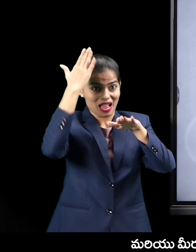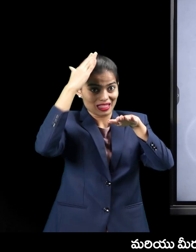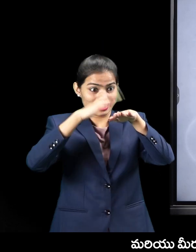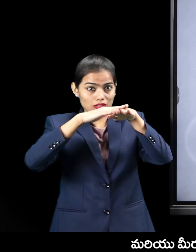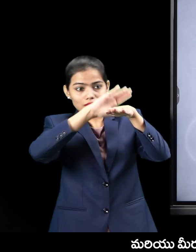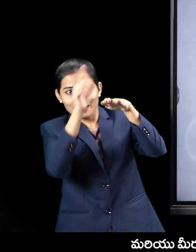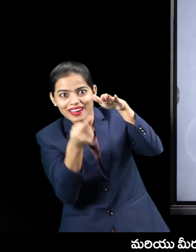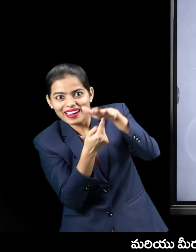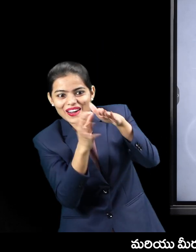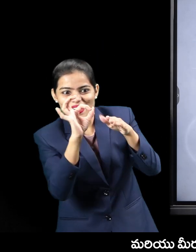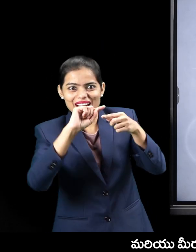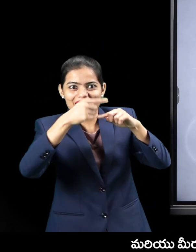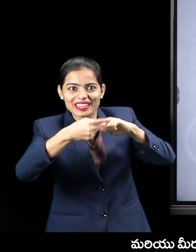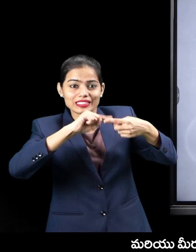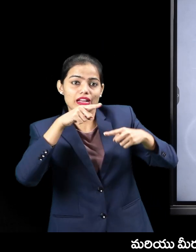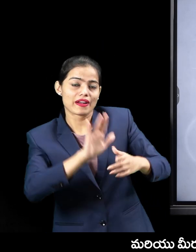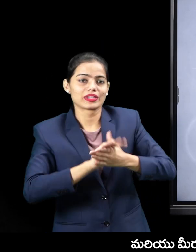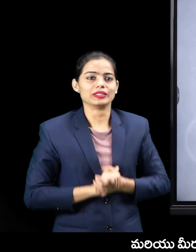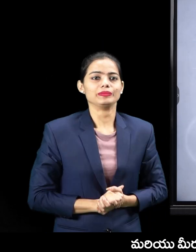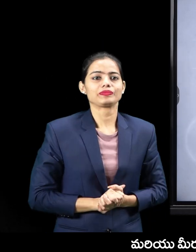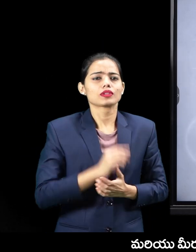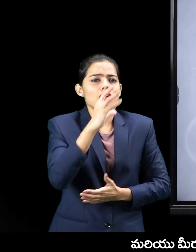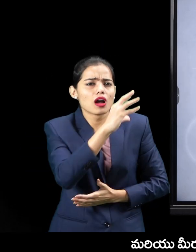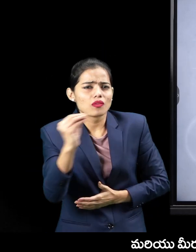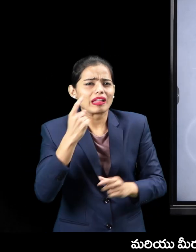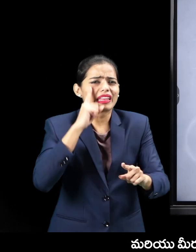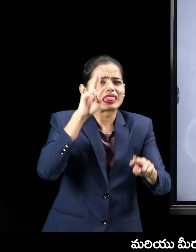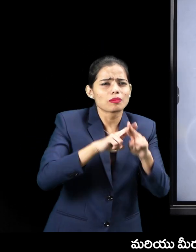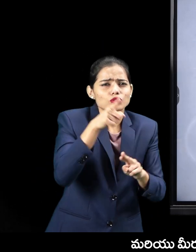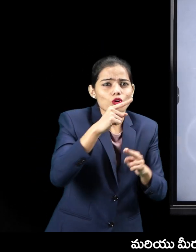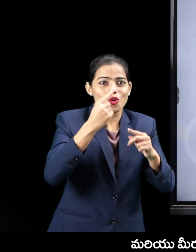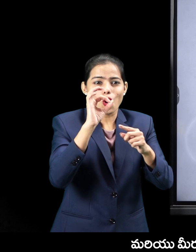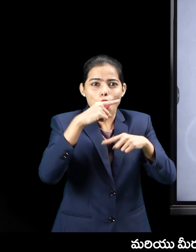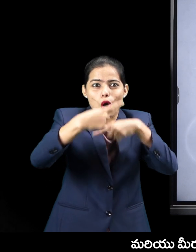మీరు డైస్ని రోల్ చేస్తే నమూనా స్థలం 1 2 3 4 5 6 అవుతుంది.